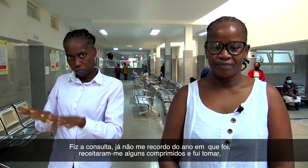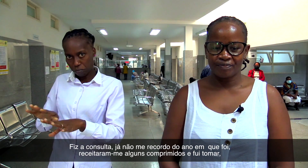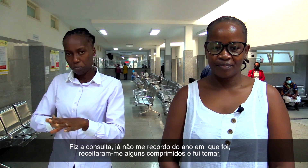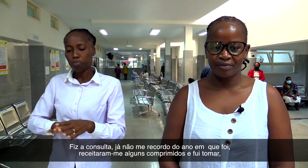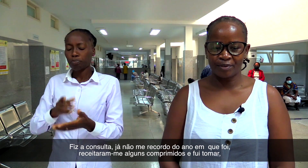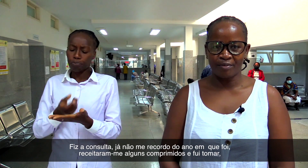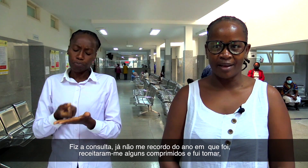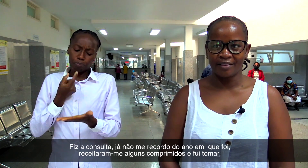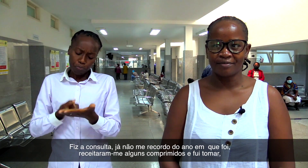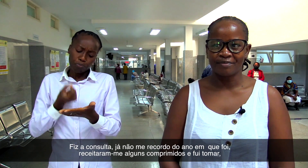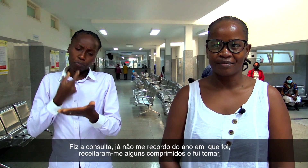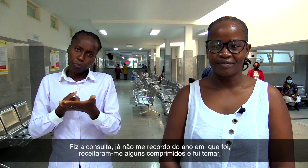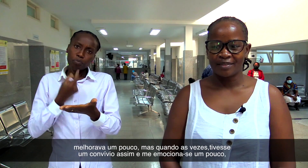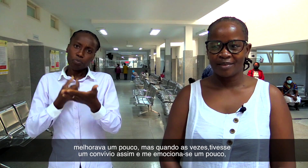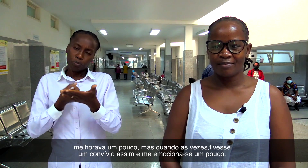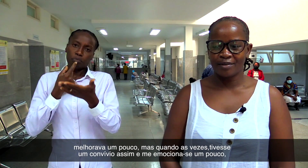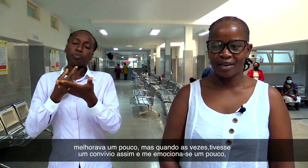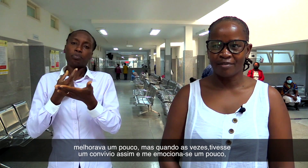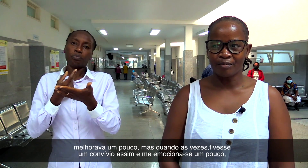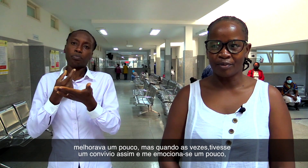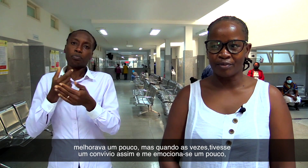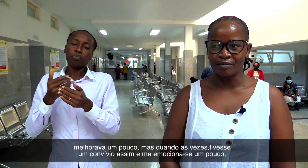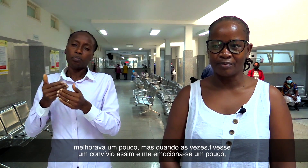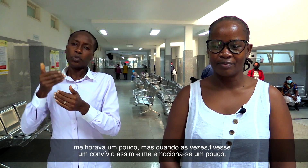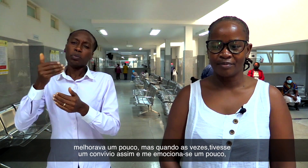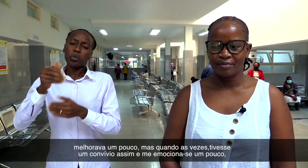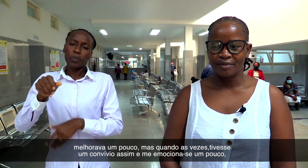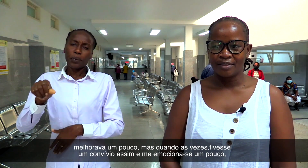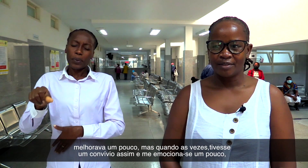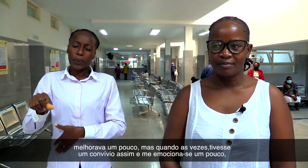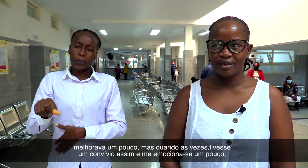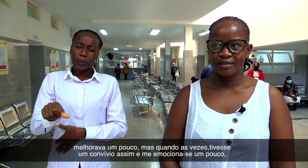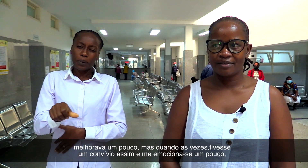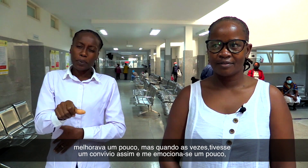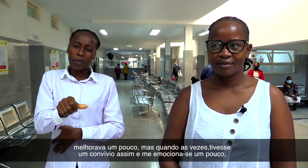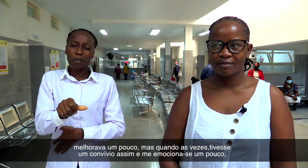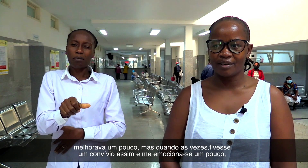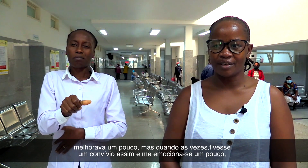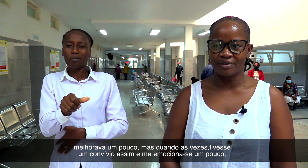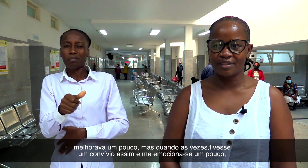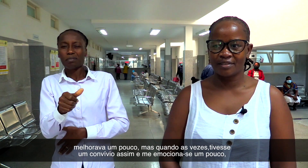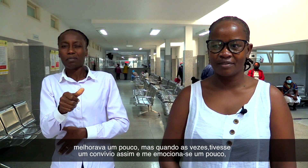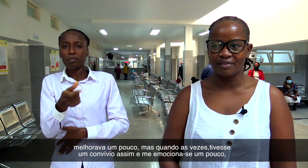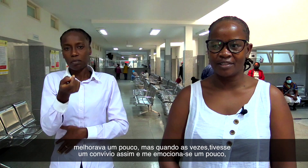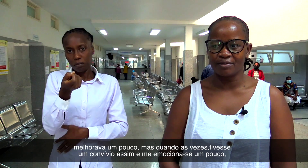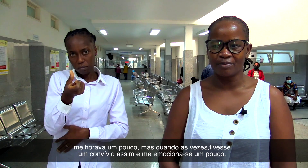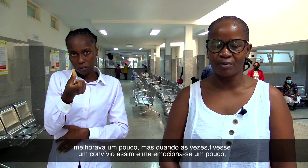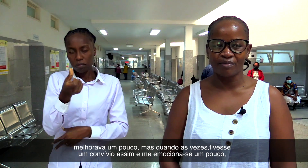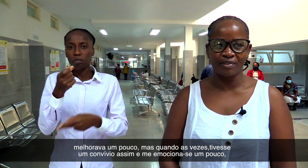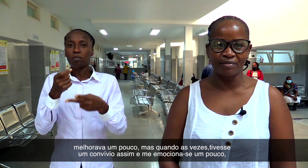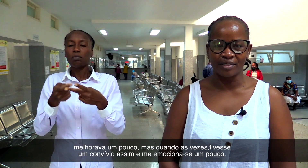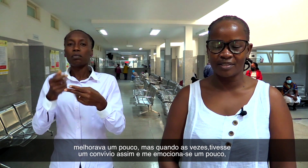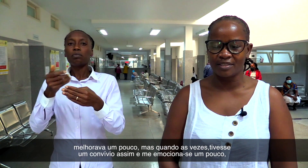e fui tomar. Melhorava um pouco, mas quando às vezes tivesse